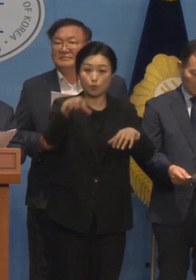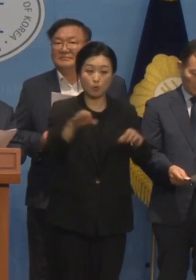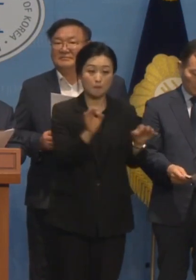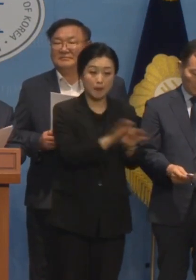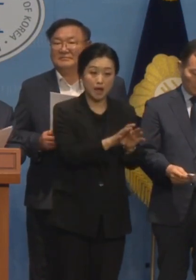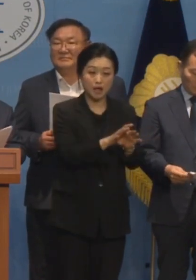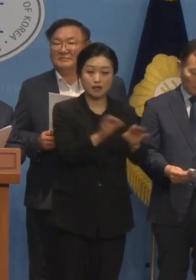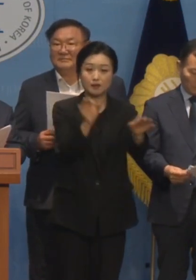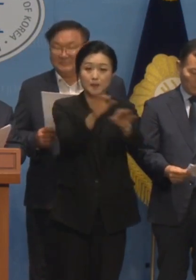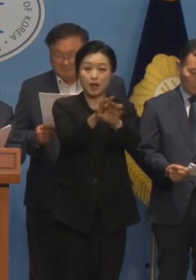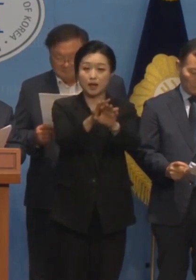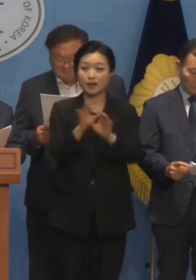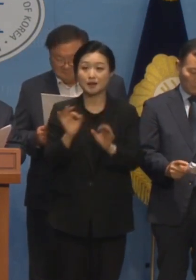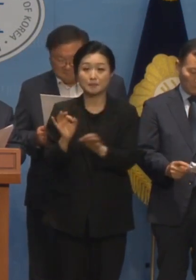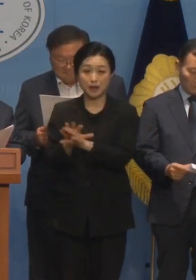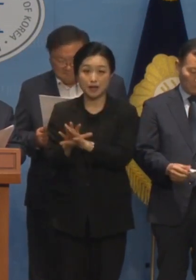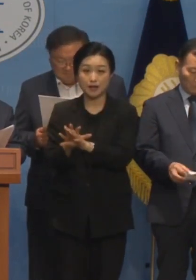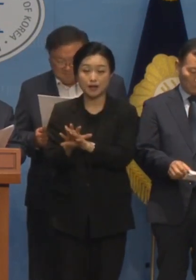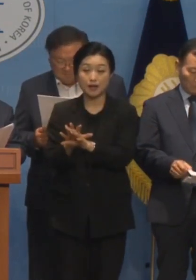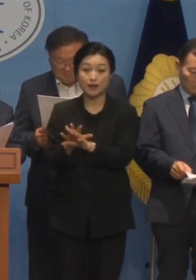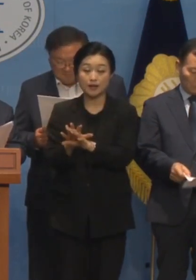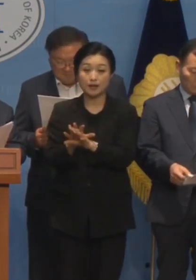하나둘 없어지고 있습니다.